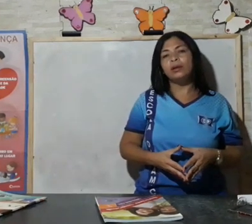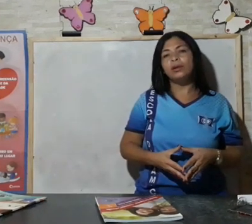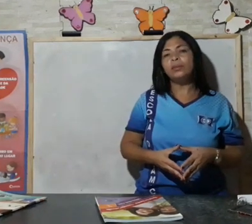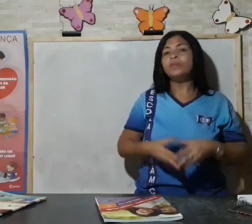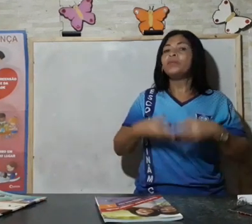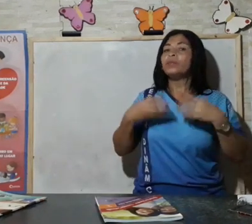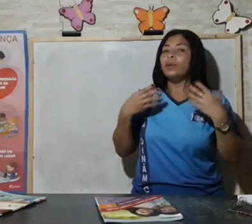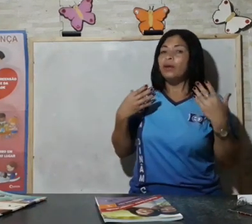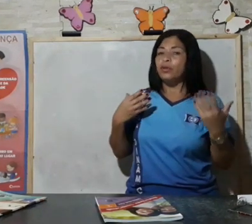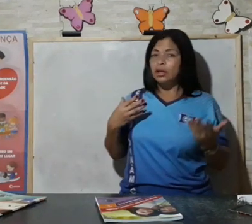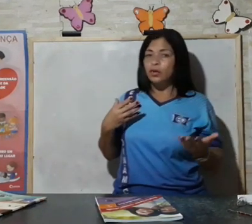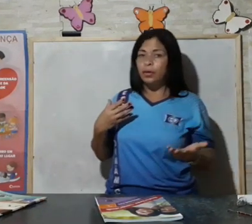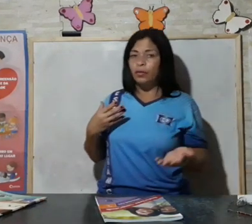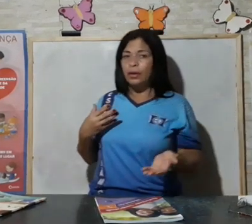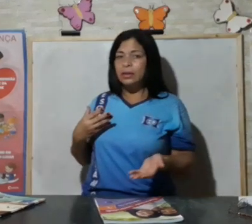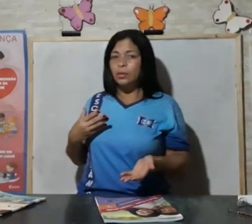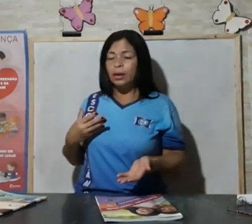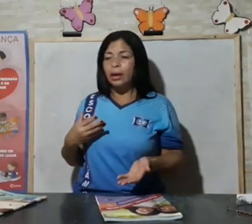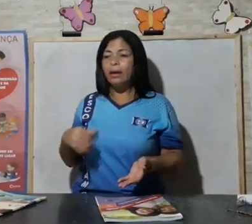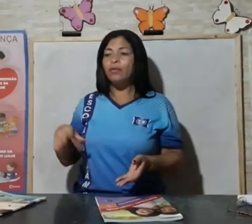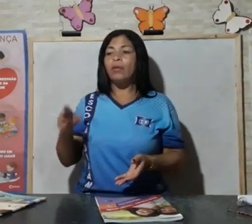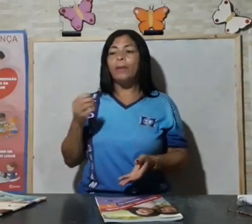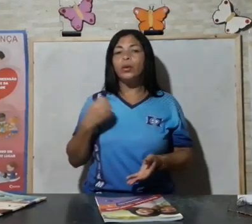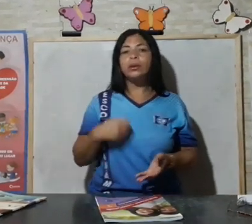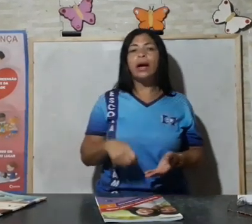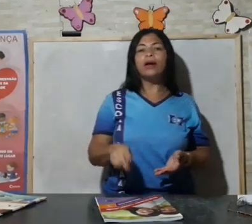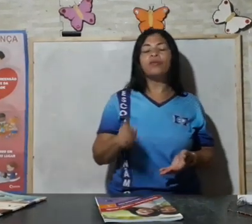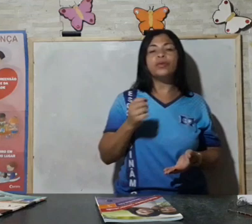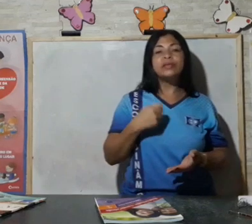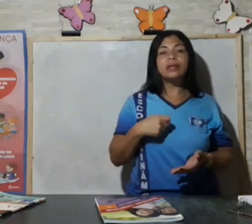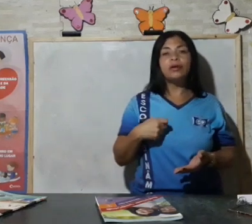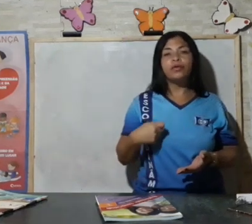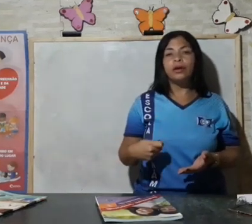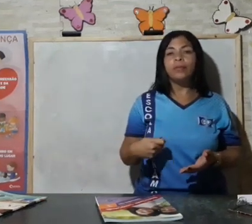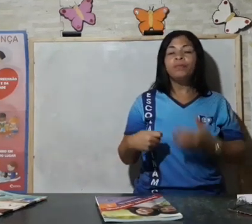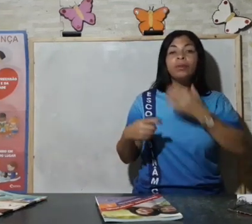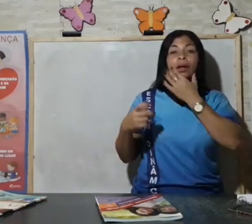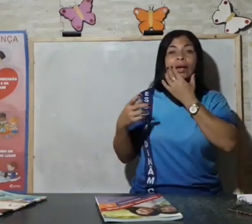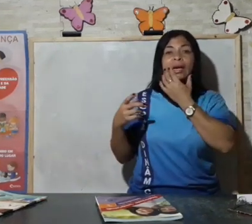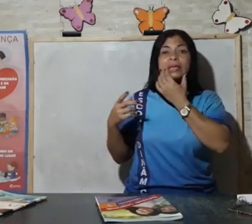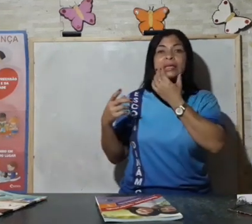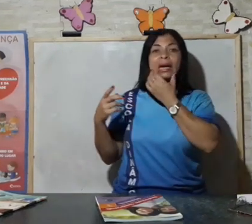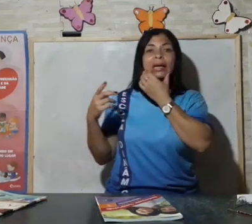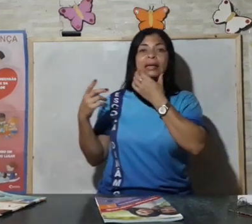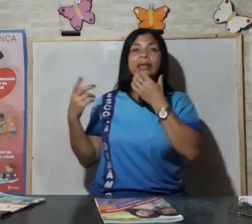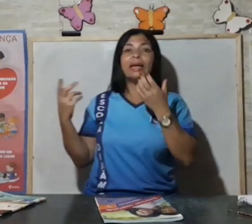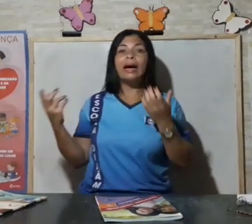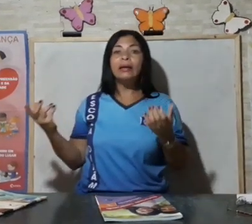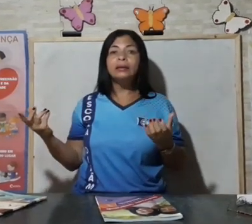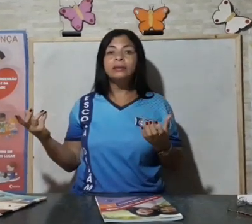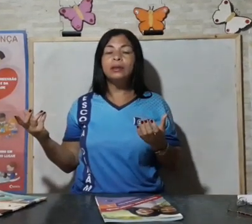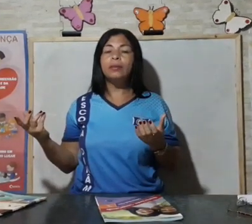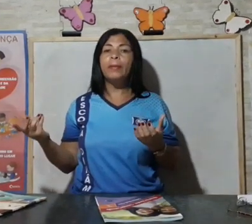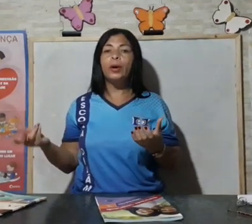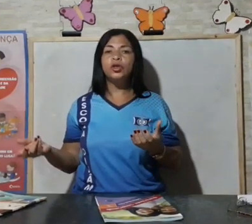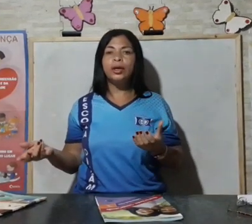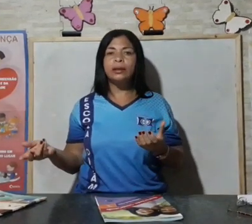Entenderam? Vocês vão fazer o quê? Vão apontar, vão escrever. Quem quiser retratar, também pode